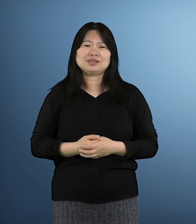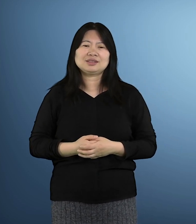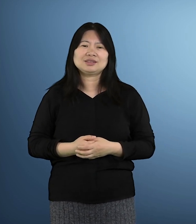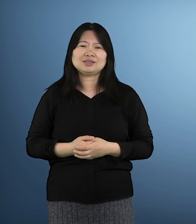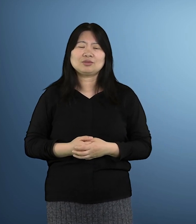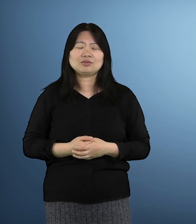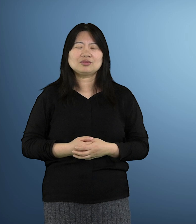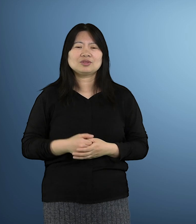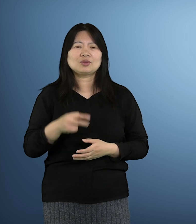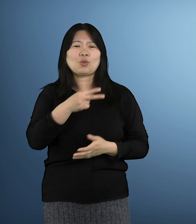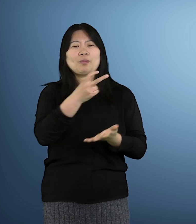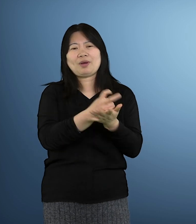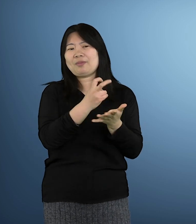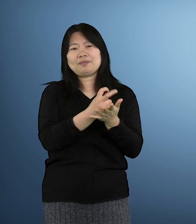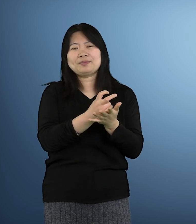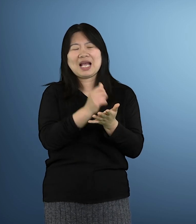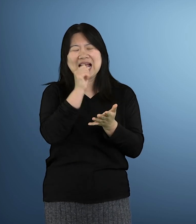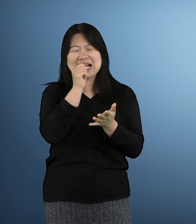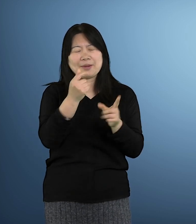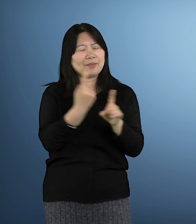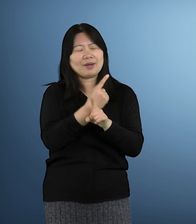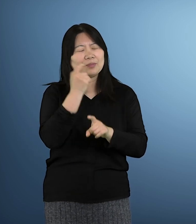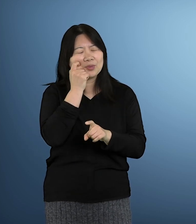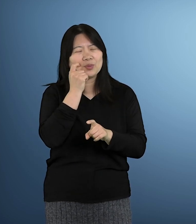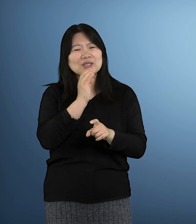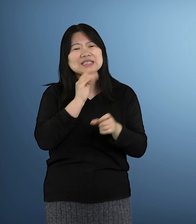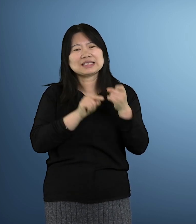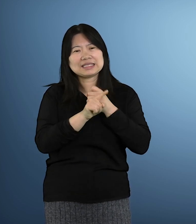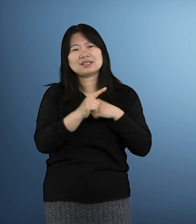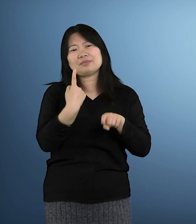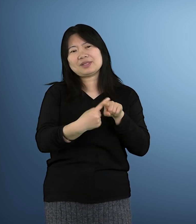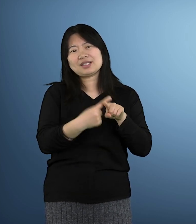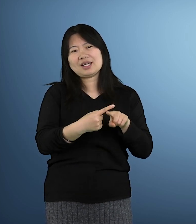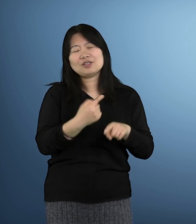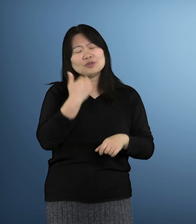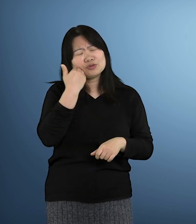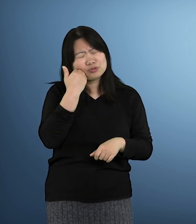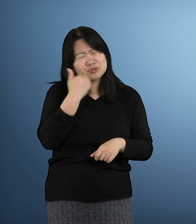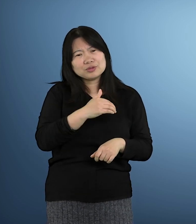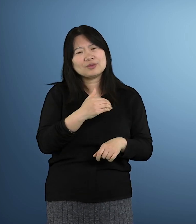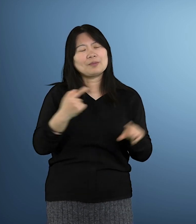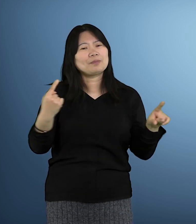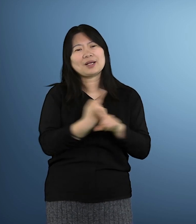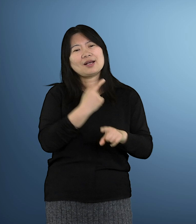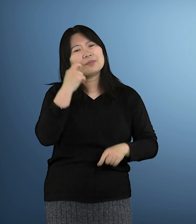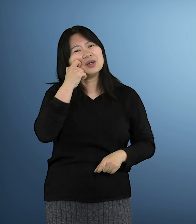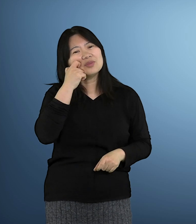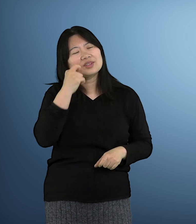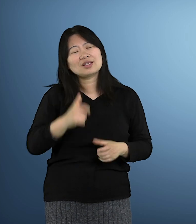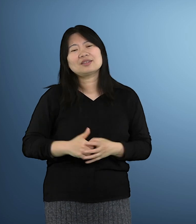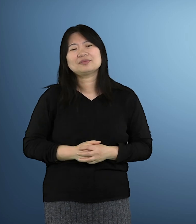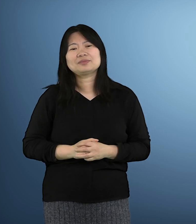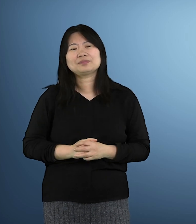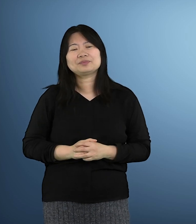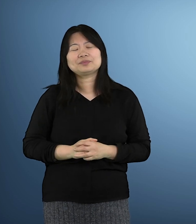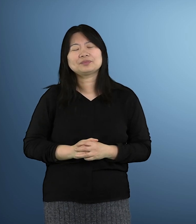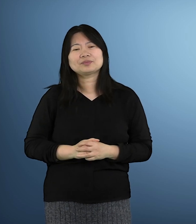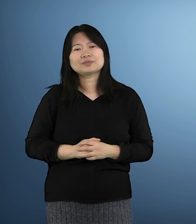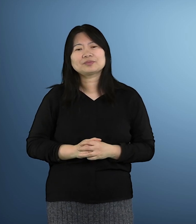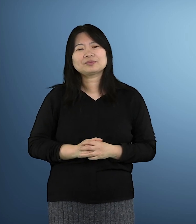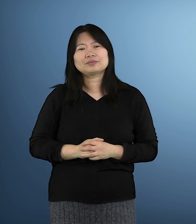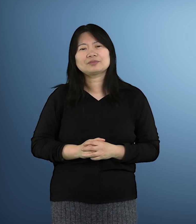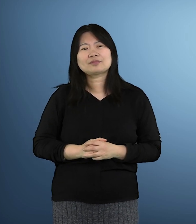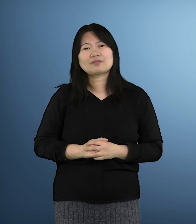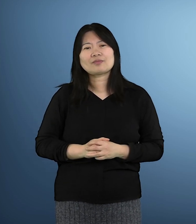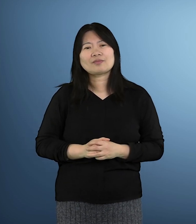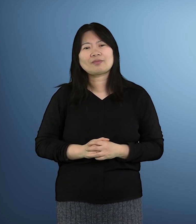그게 법이에요. 진리예요. 어느 누구도 그 판결을 변개시키거나 뒤집어 엎을 수